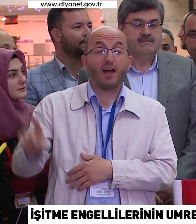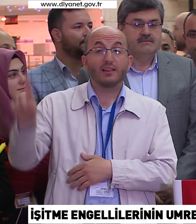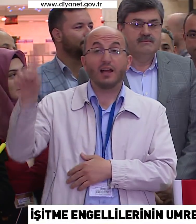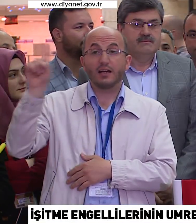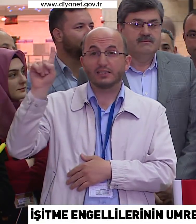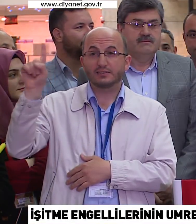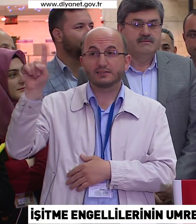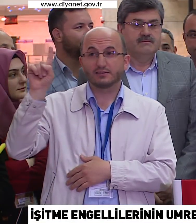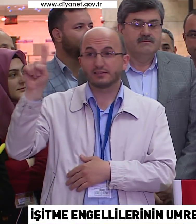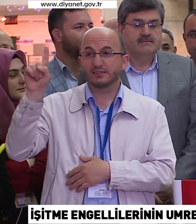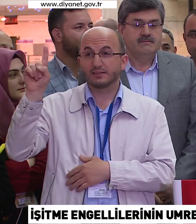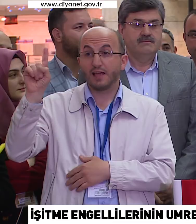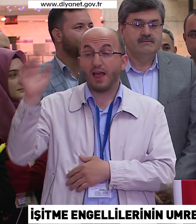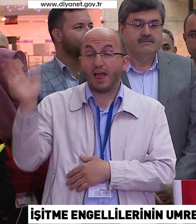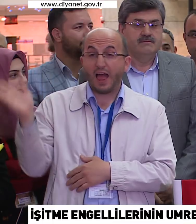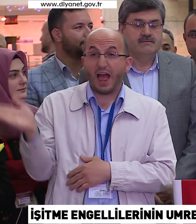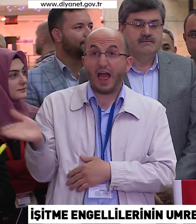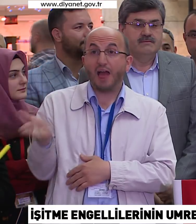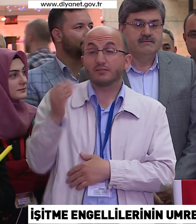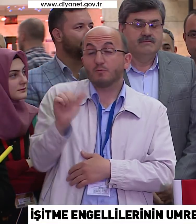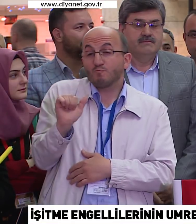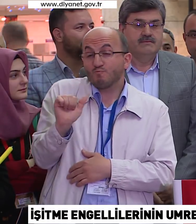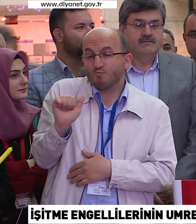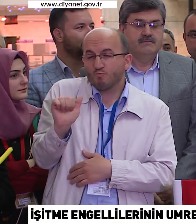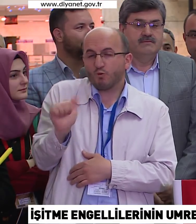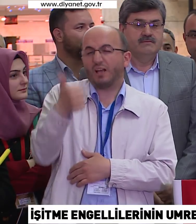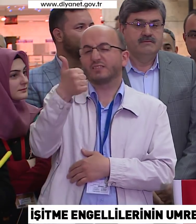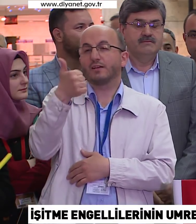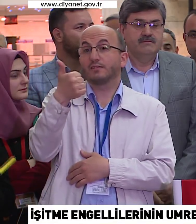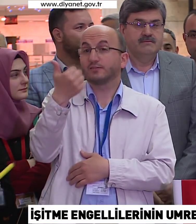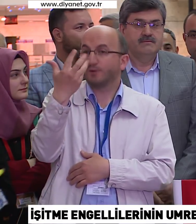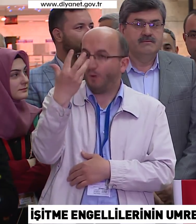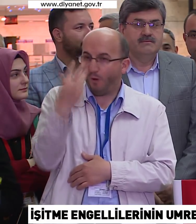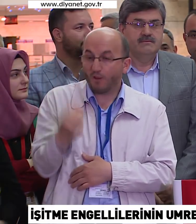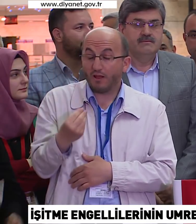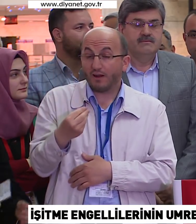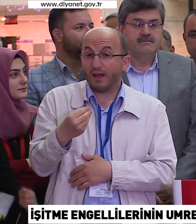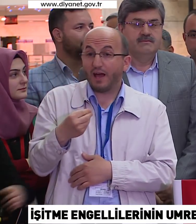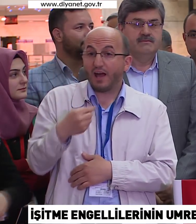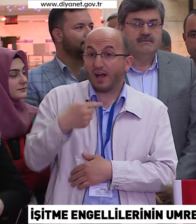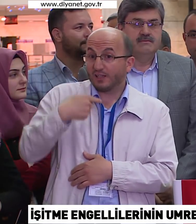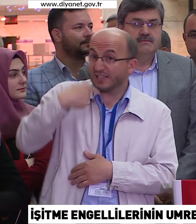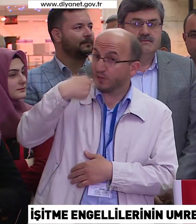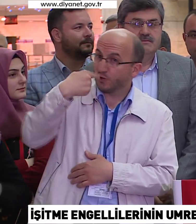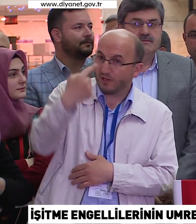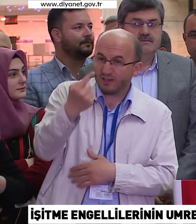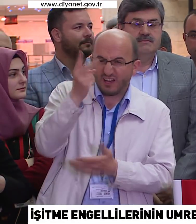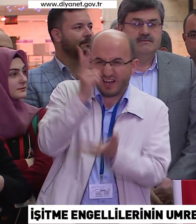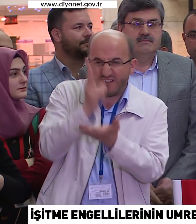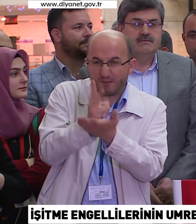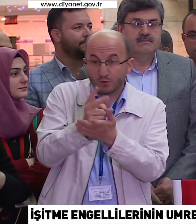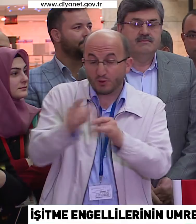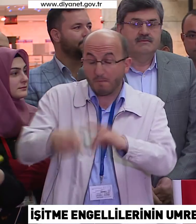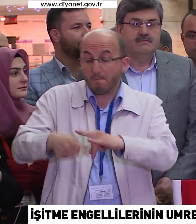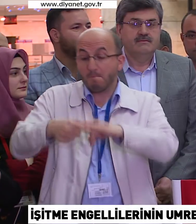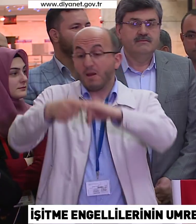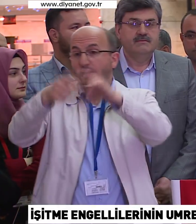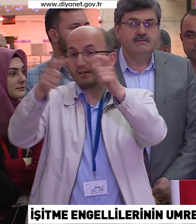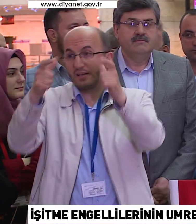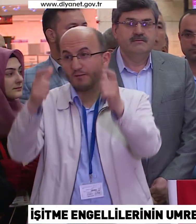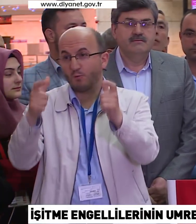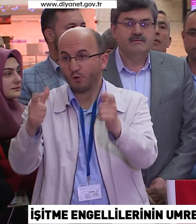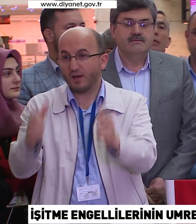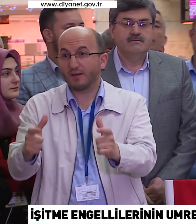Rabbimizin en mukaddes olarak takdir etmiş olduğu Mekke-i